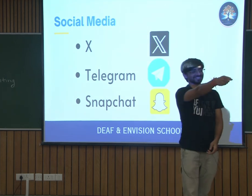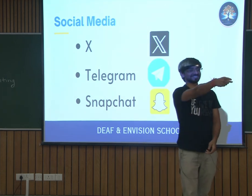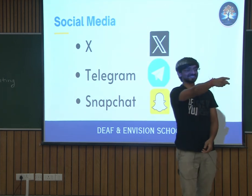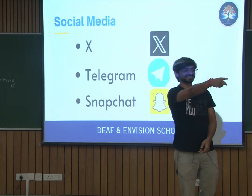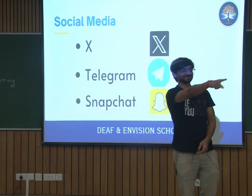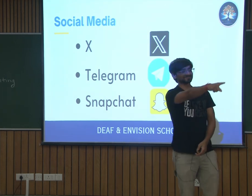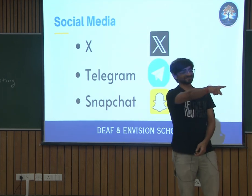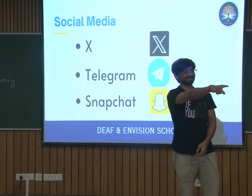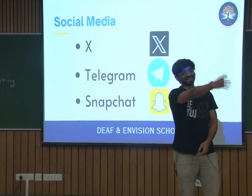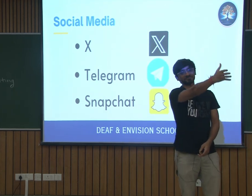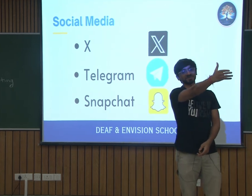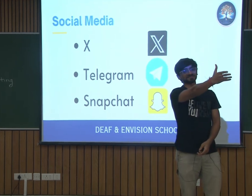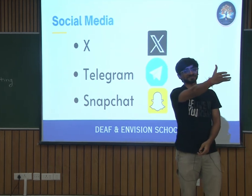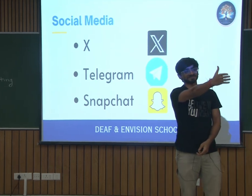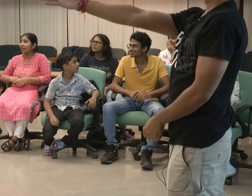करेक्ट क्लैप फॉर हिम